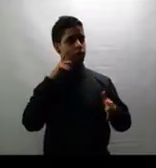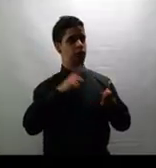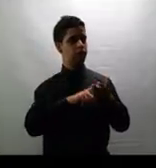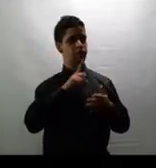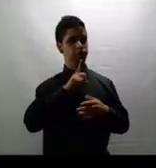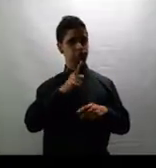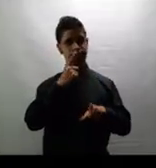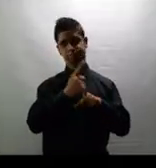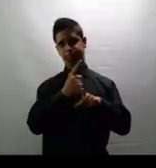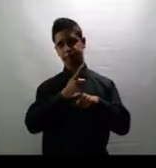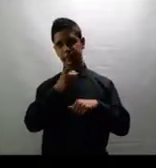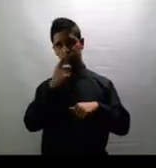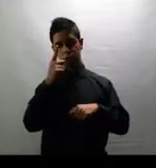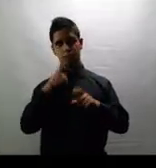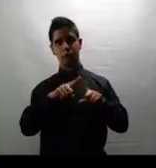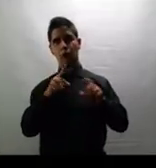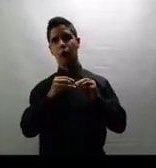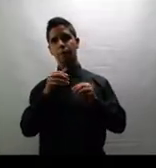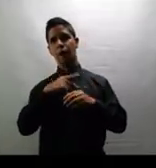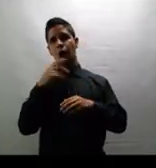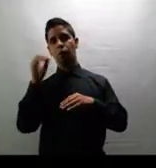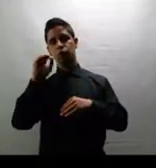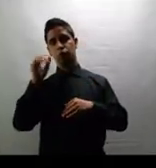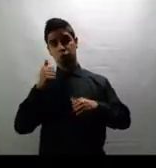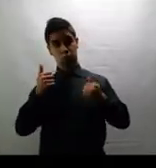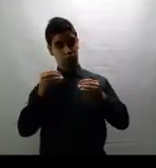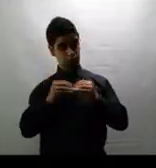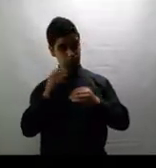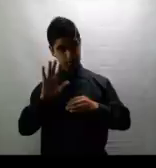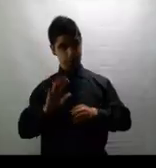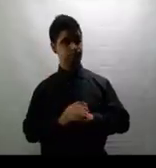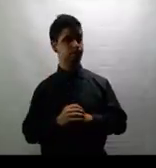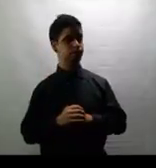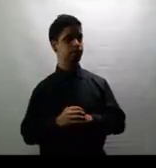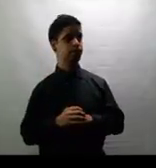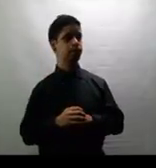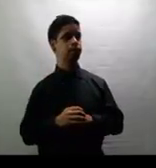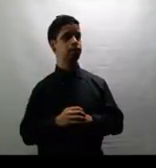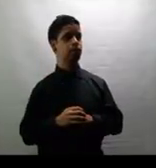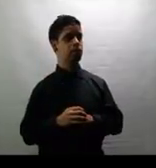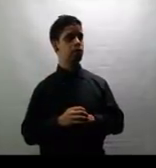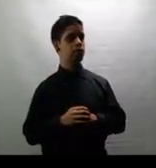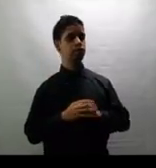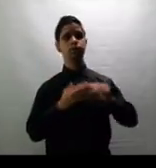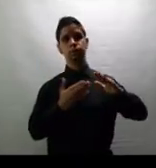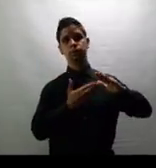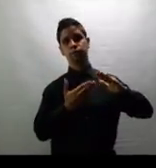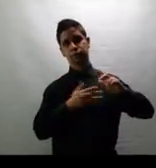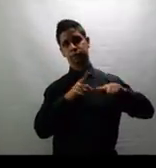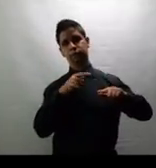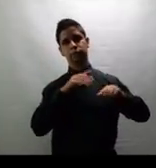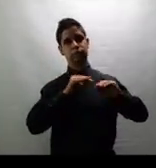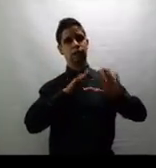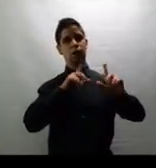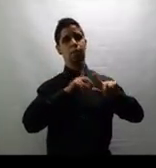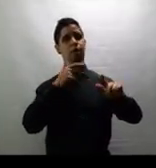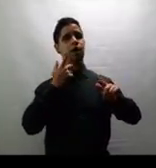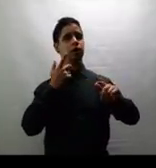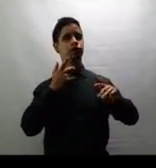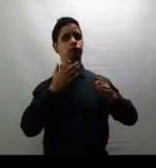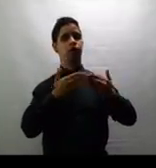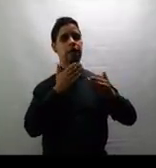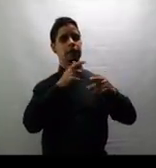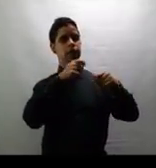esa es una pero ahí hay más vamos a ver y la más básica de qué sirve pues obviamente para colgar la camisa